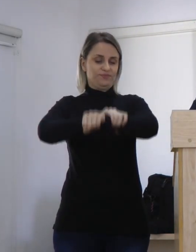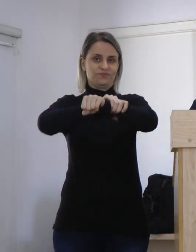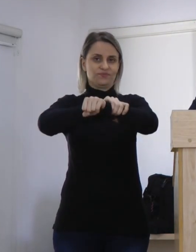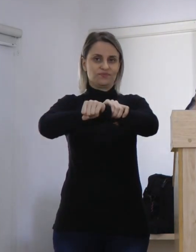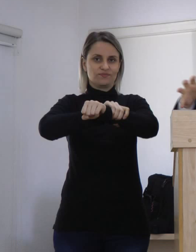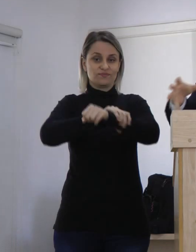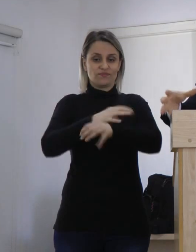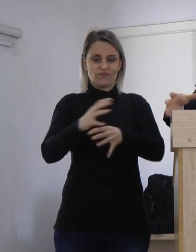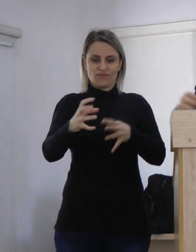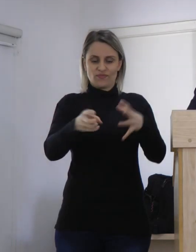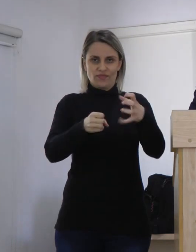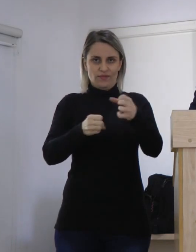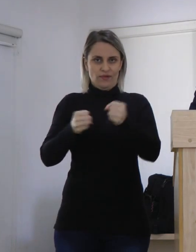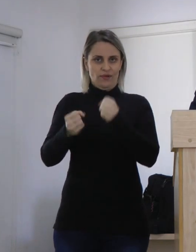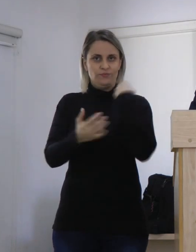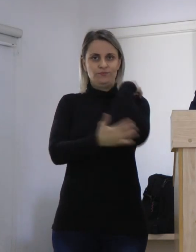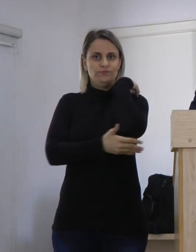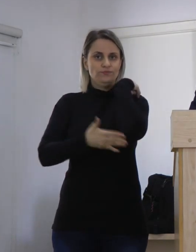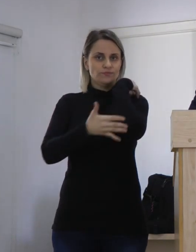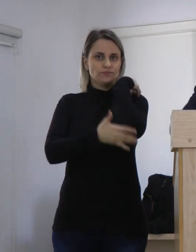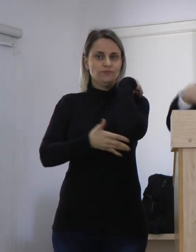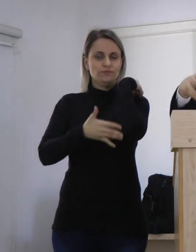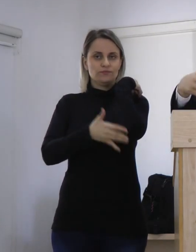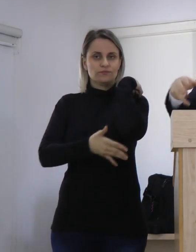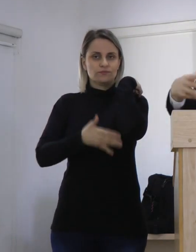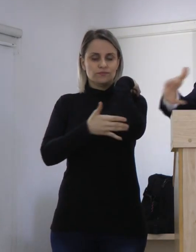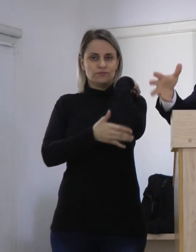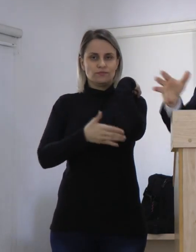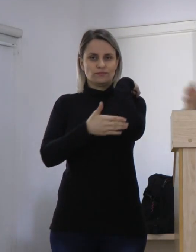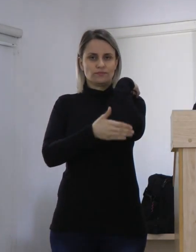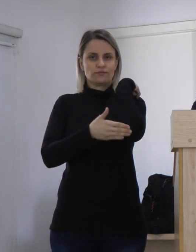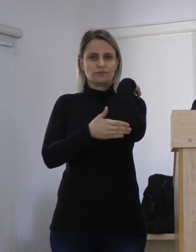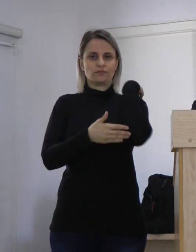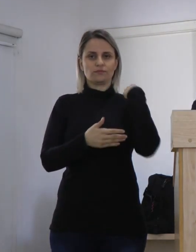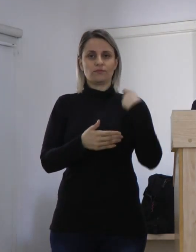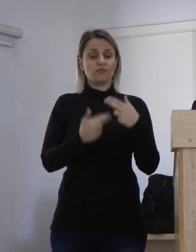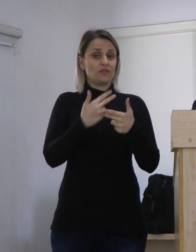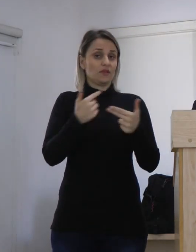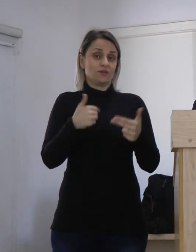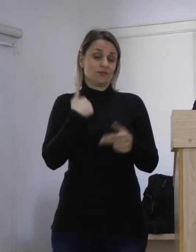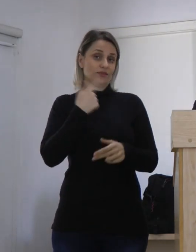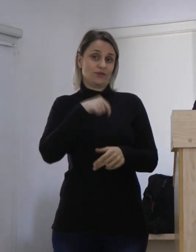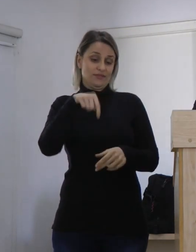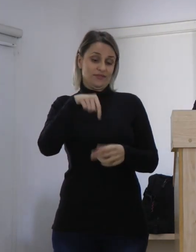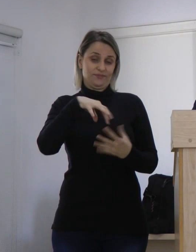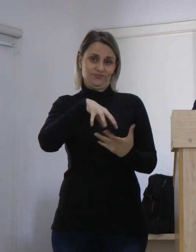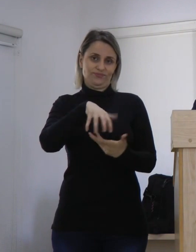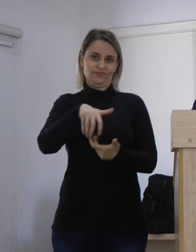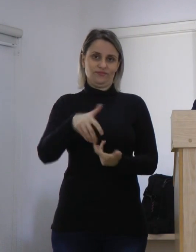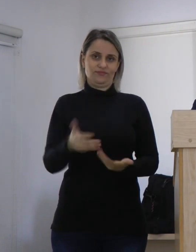apegos, dos nossos ciúmes, das nossas coisinhas aqui da terra.